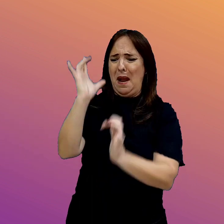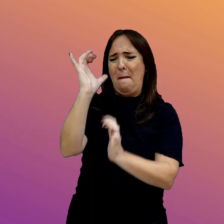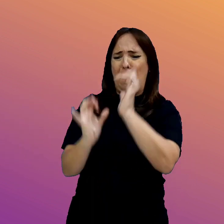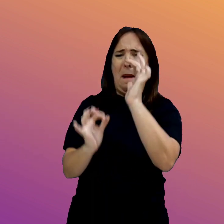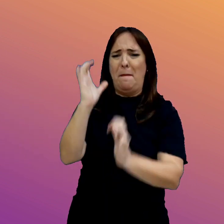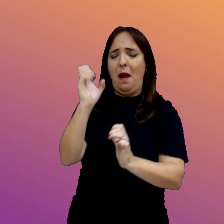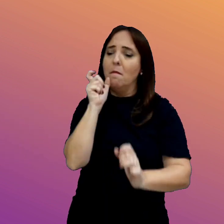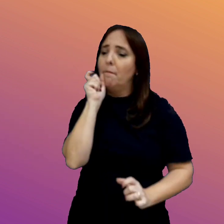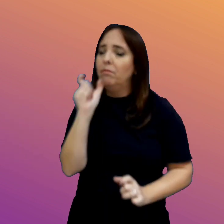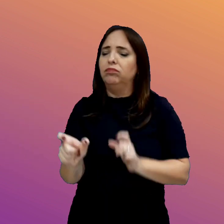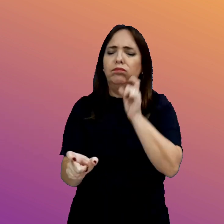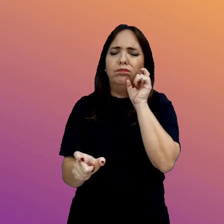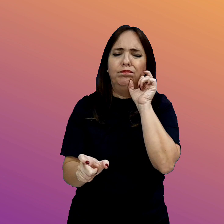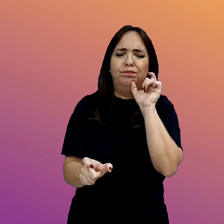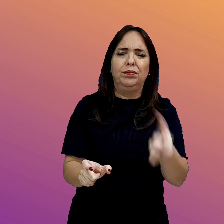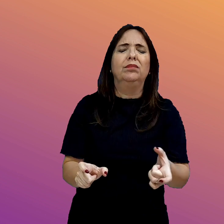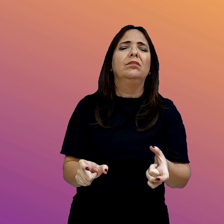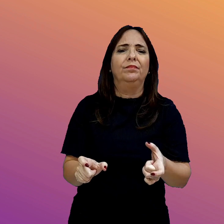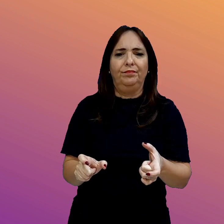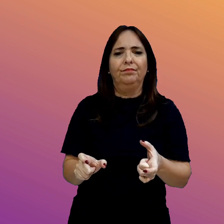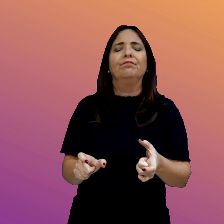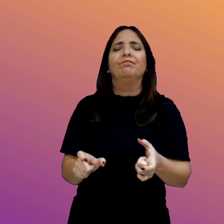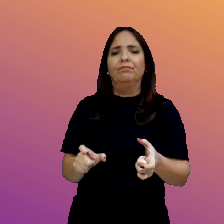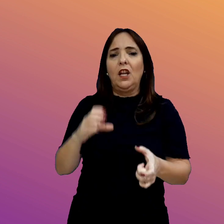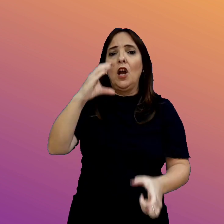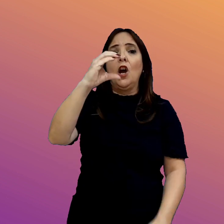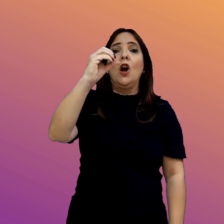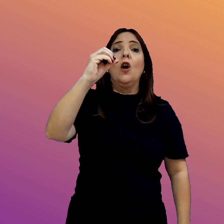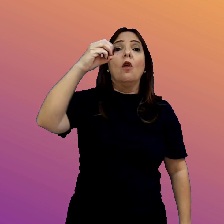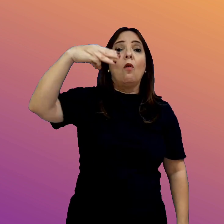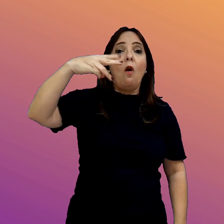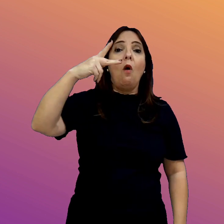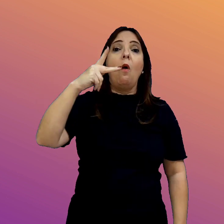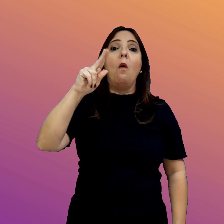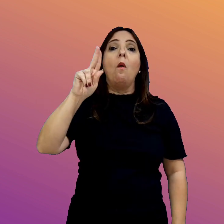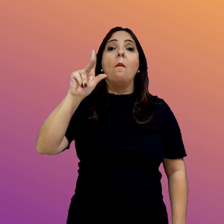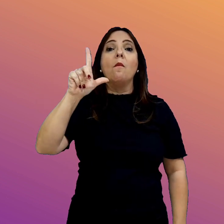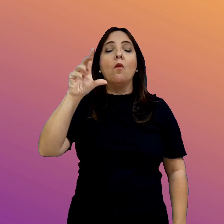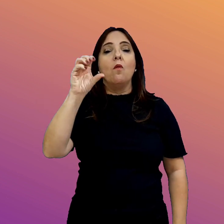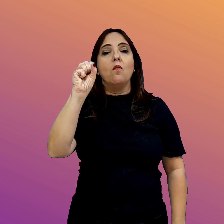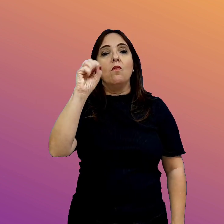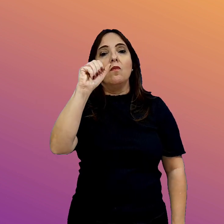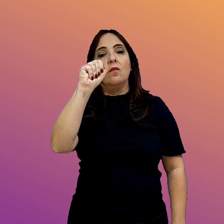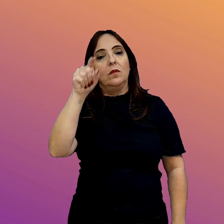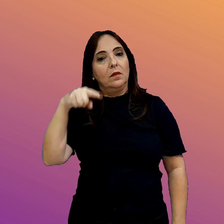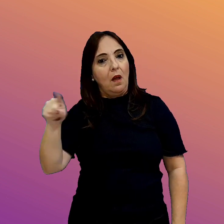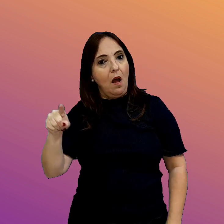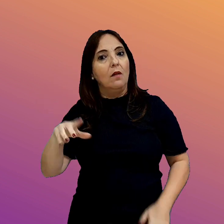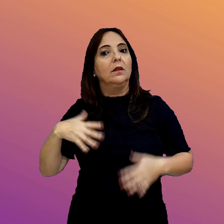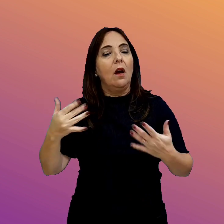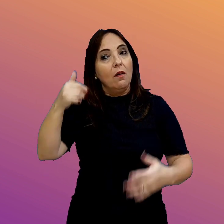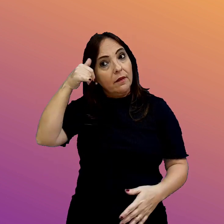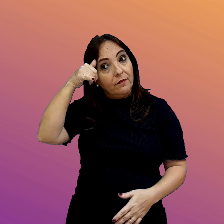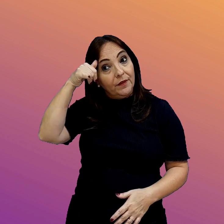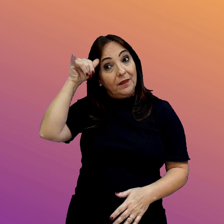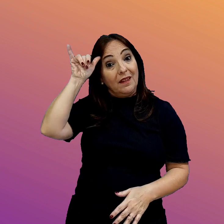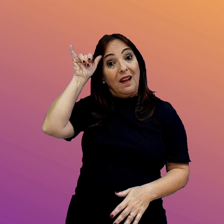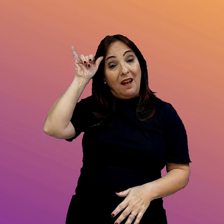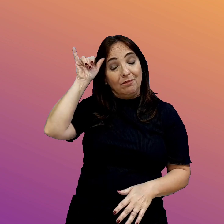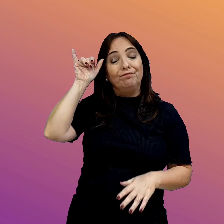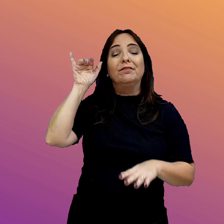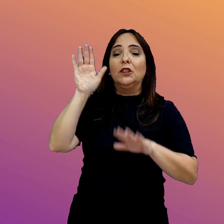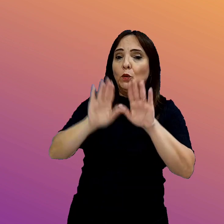desenvolvendo compulsões. Então, a gente precisa ter esse olhar preventivo. Sim. Não podemos